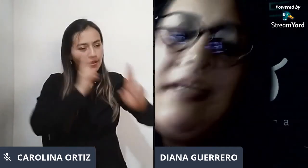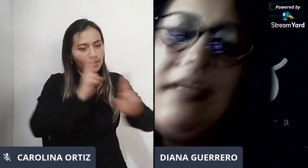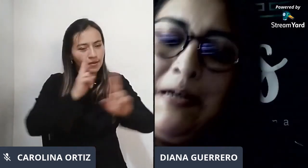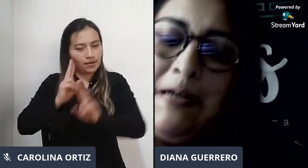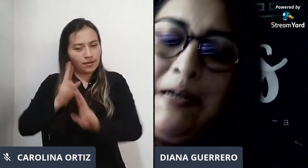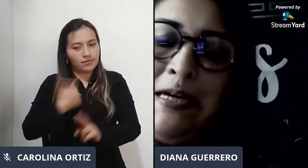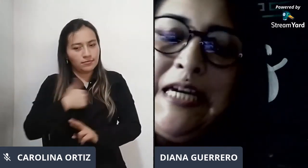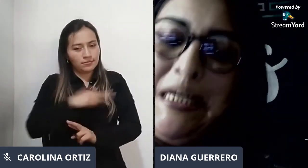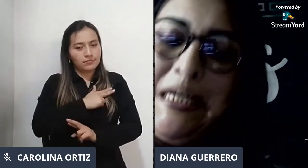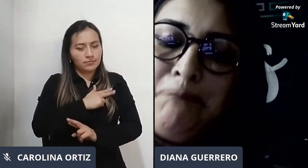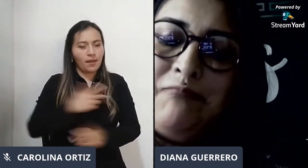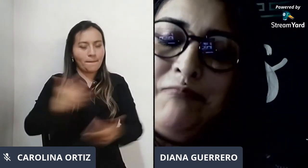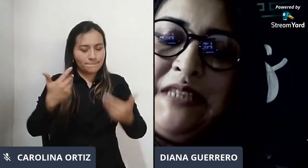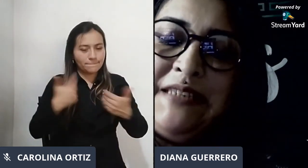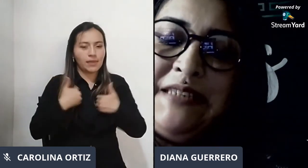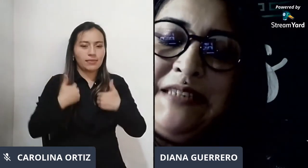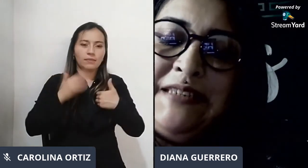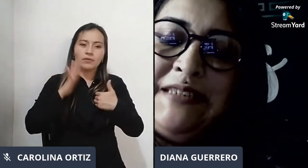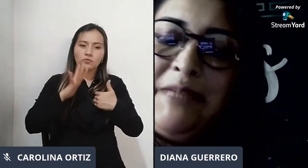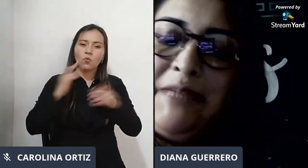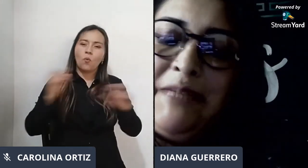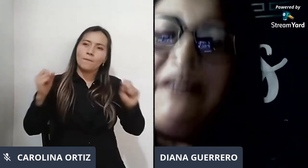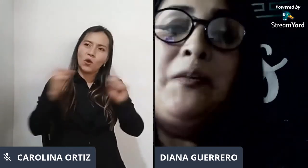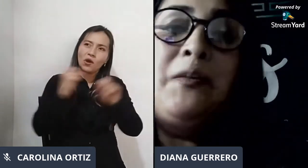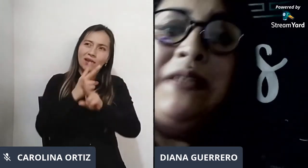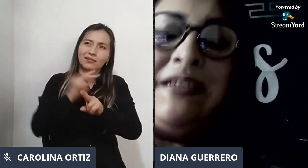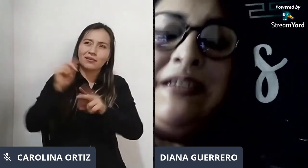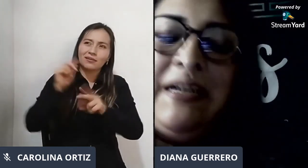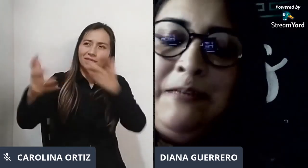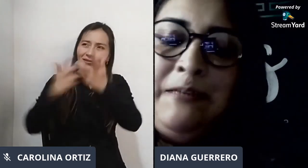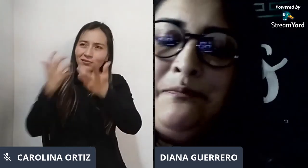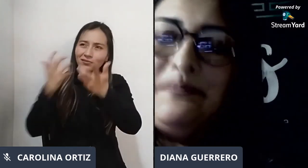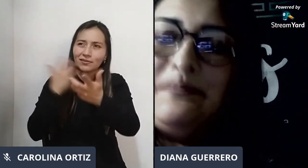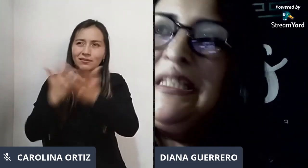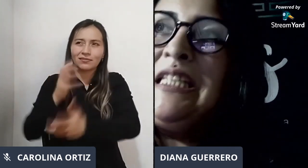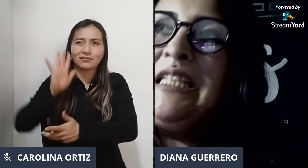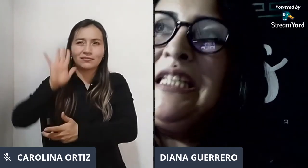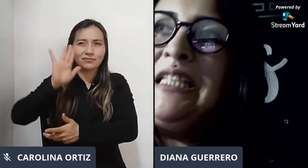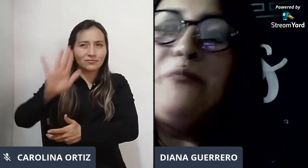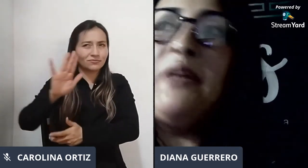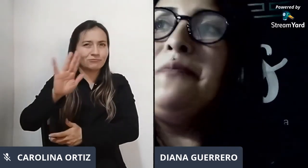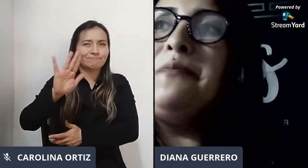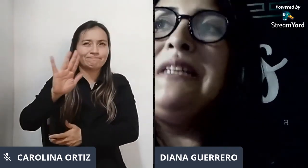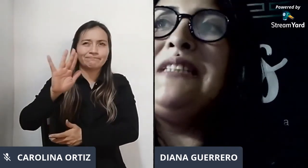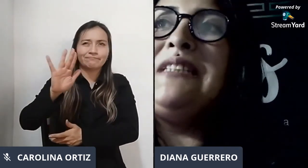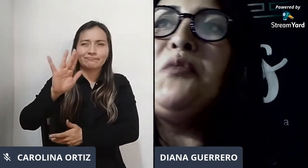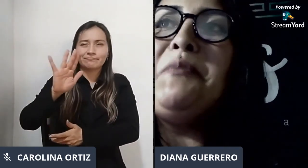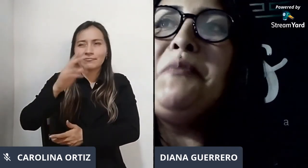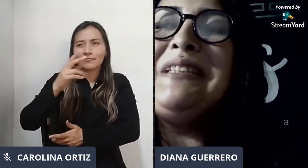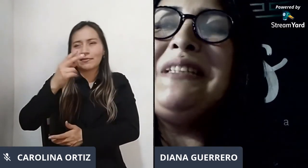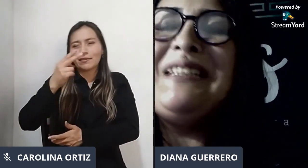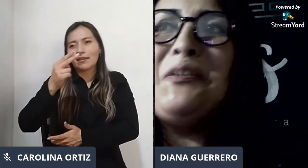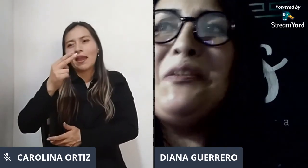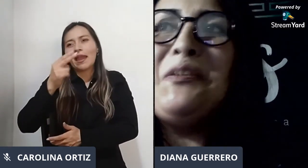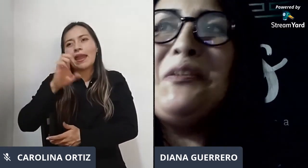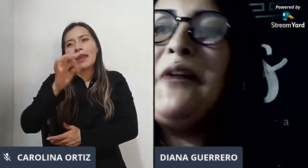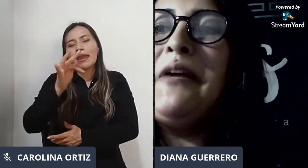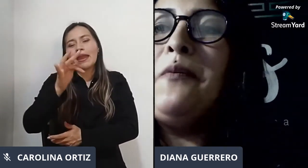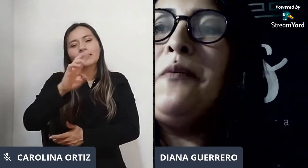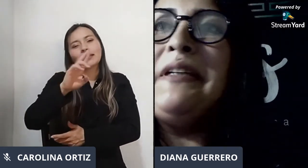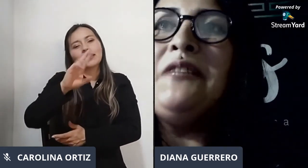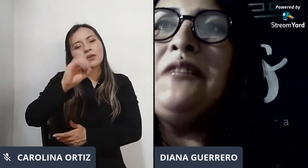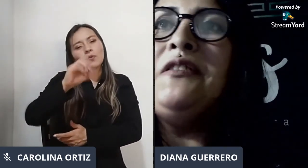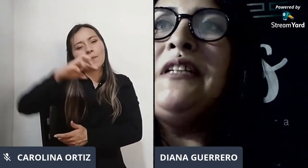violencia de este sistema heteropatriarcal. Y bueno, esa es como mi presentación por